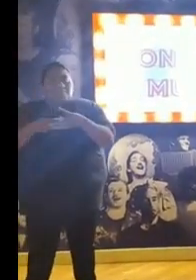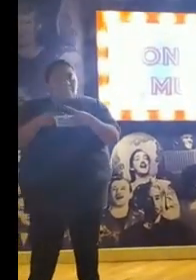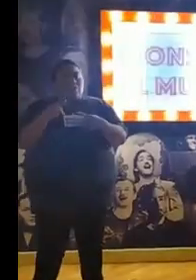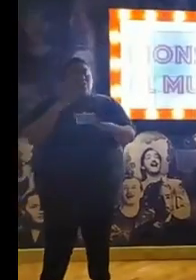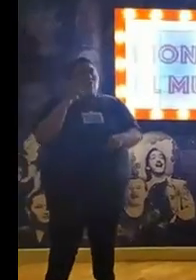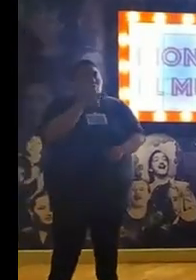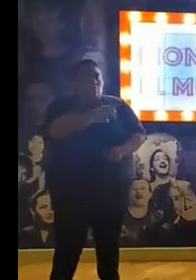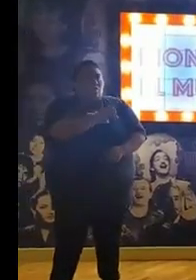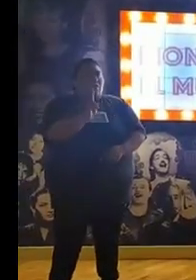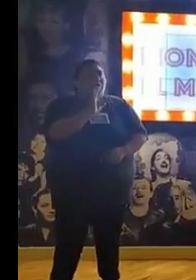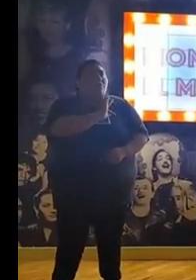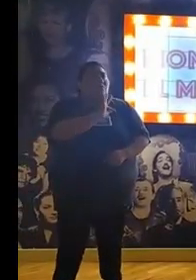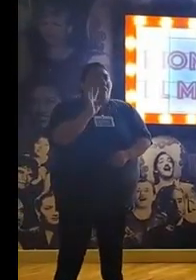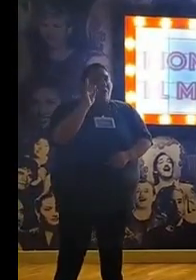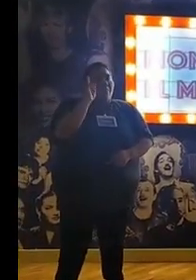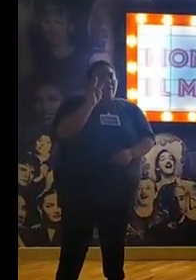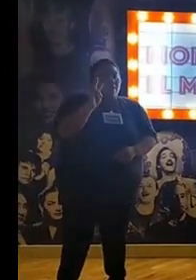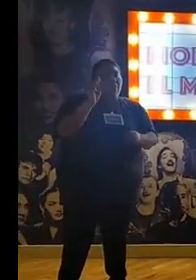ustedes,